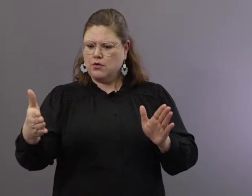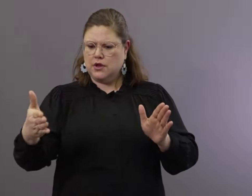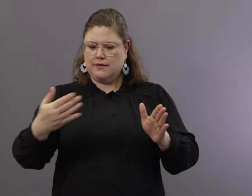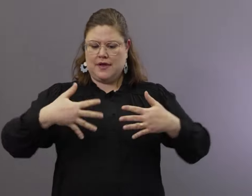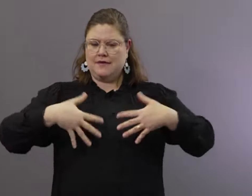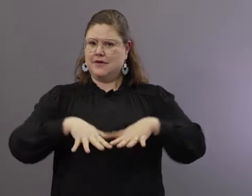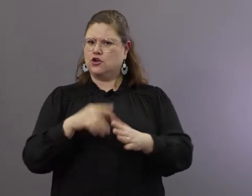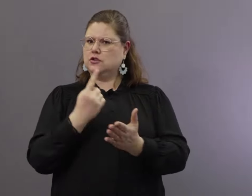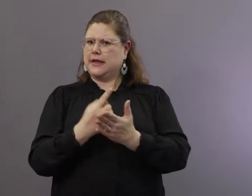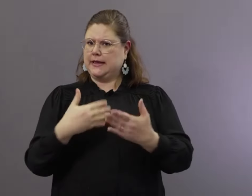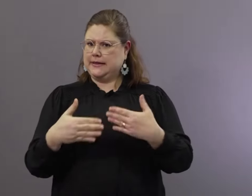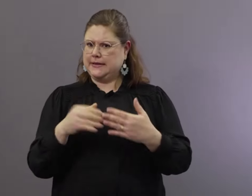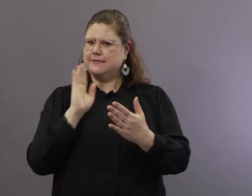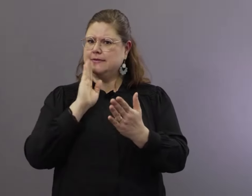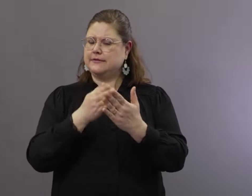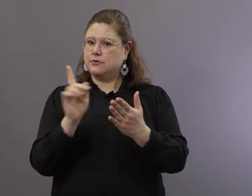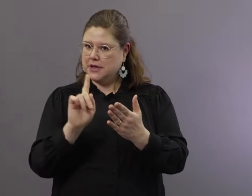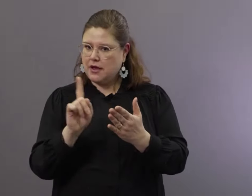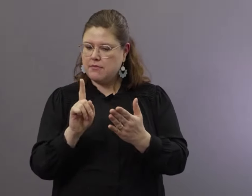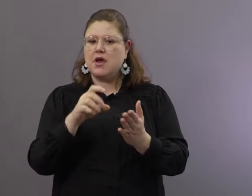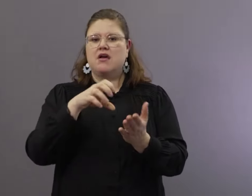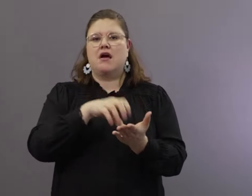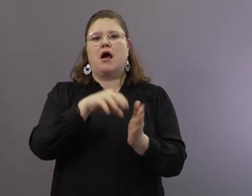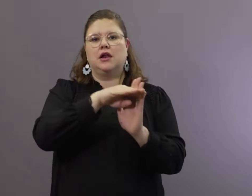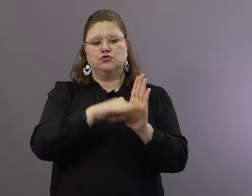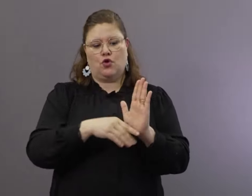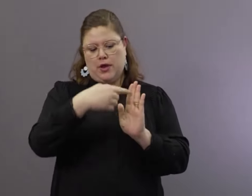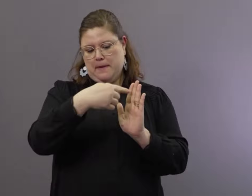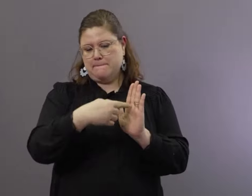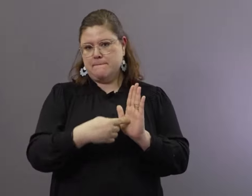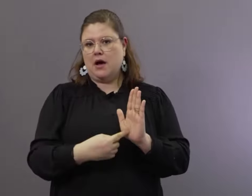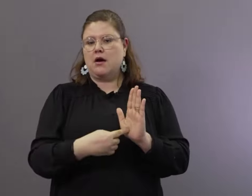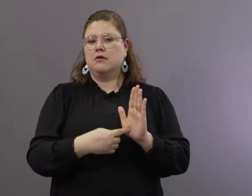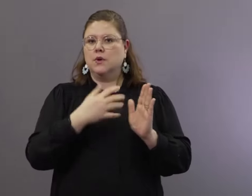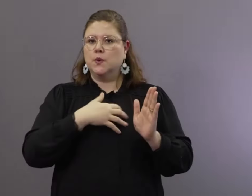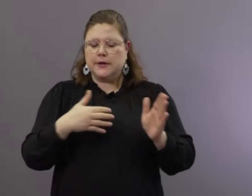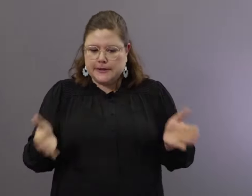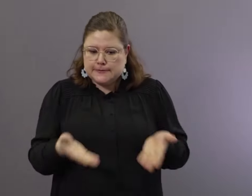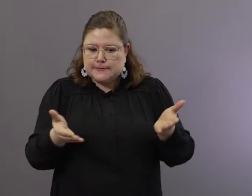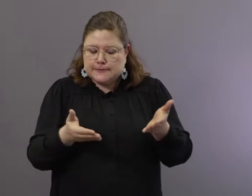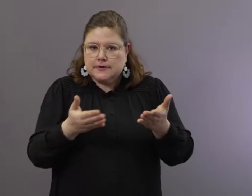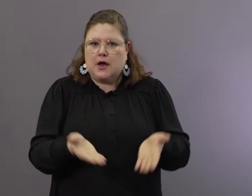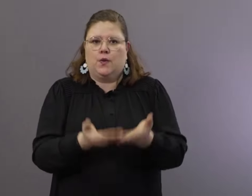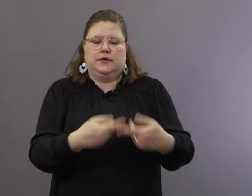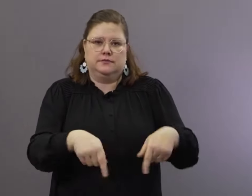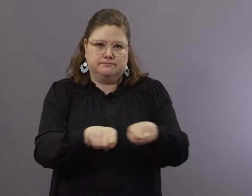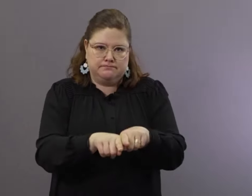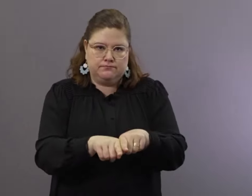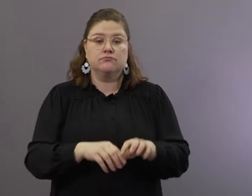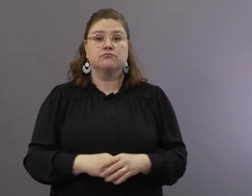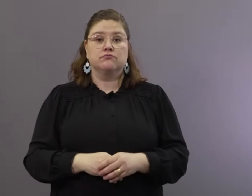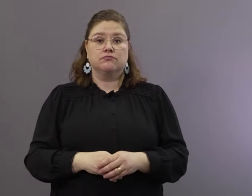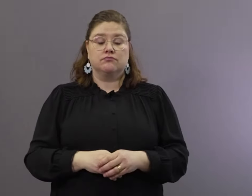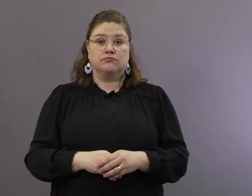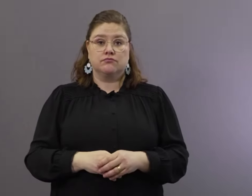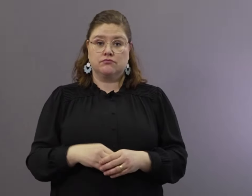tavoitteena on vauhdittaa hallitusohjelmakirjausten toteutumista. Vahva vaikuttamistyönne